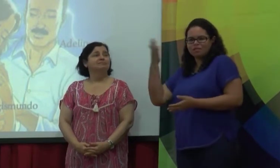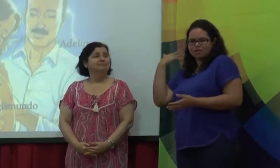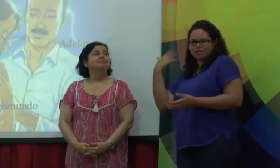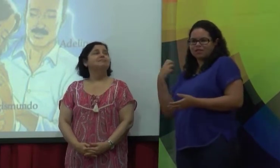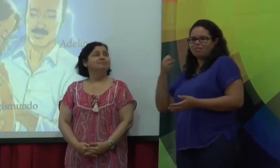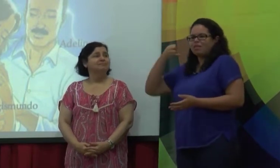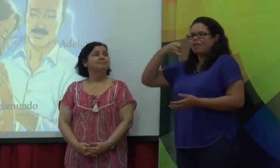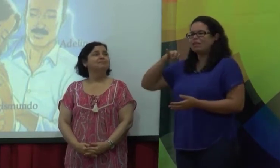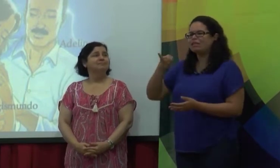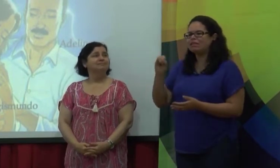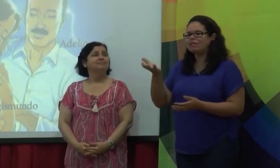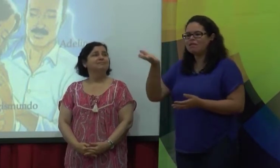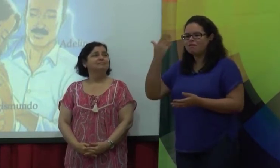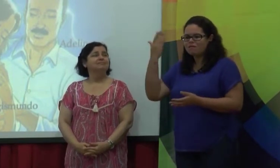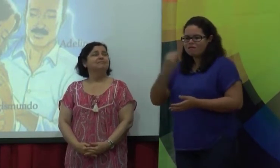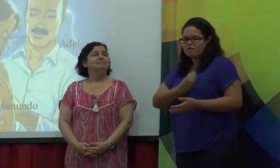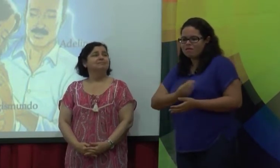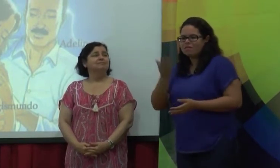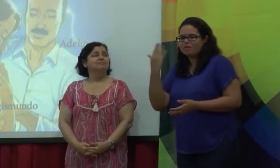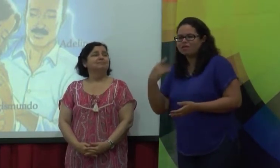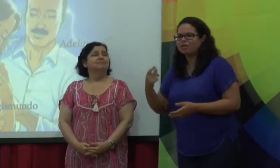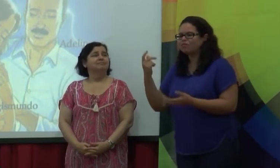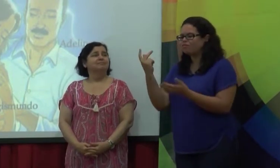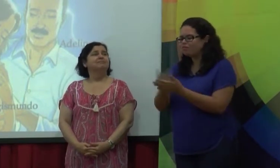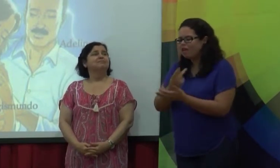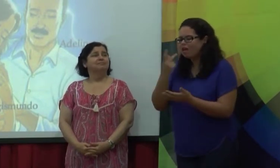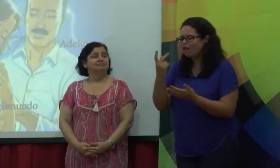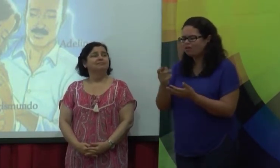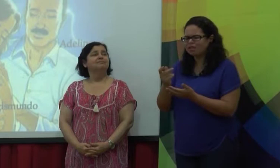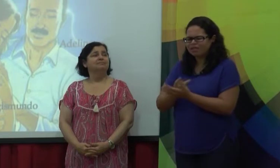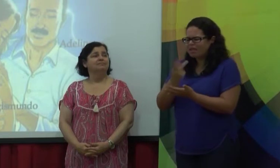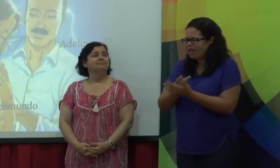corrigirmos, né, de nossas vidas passadas,